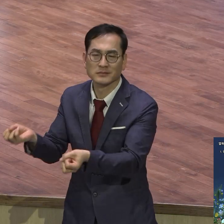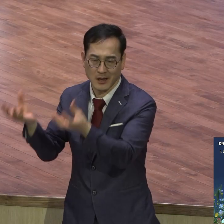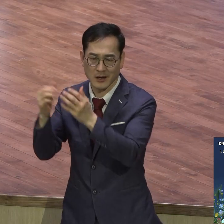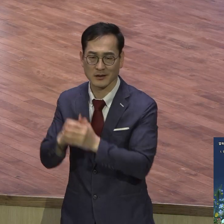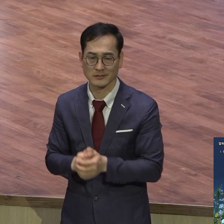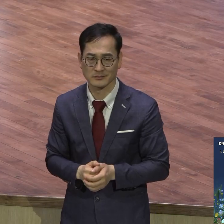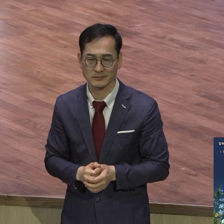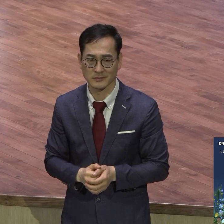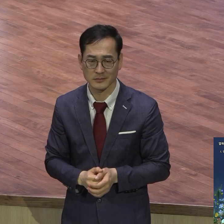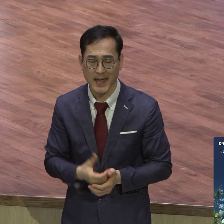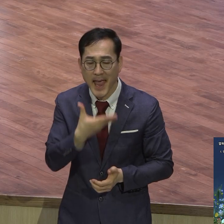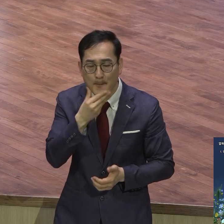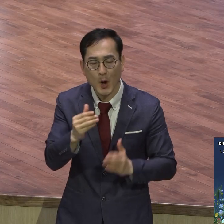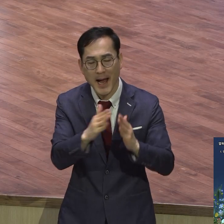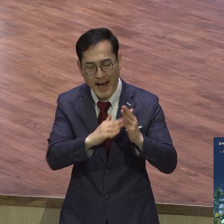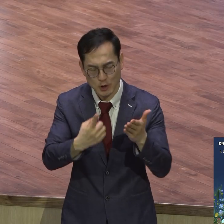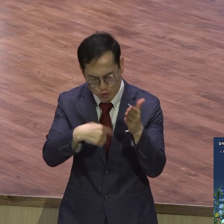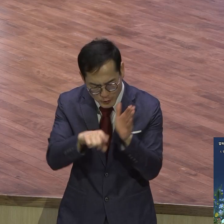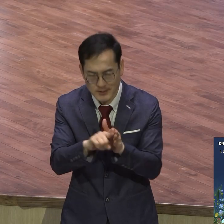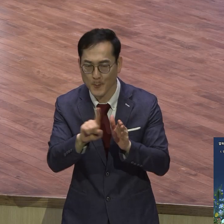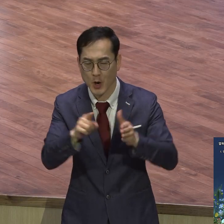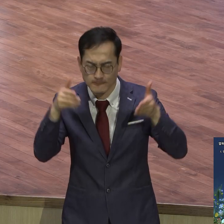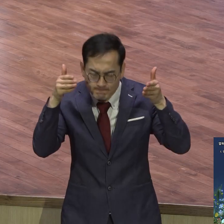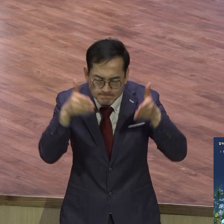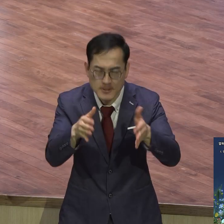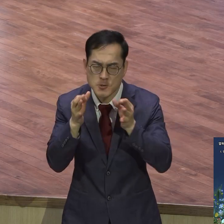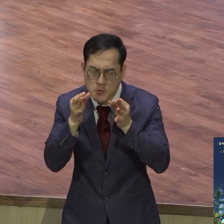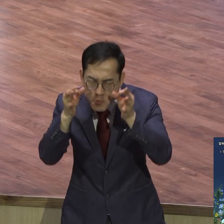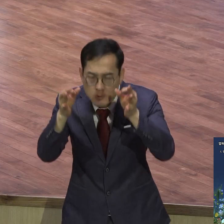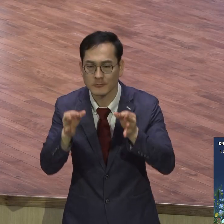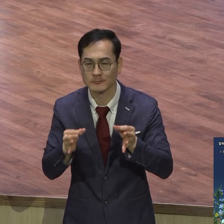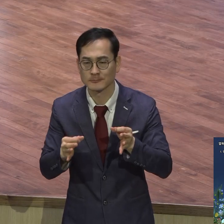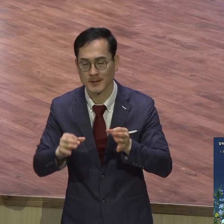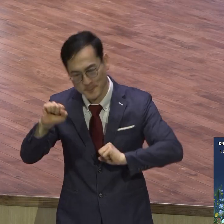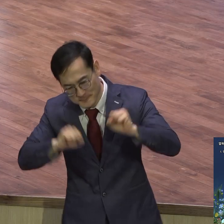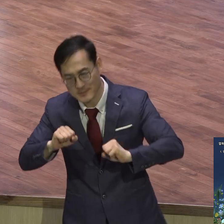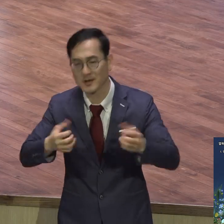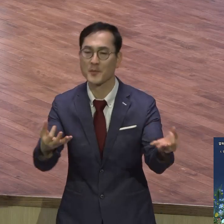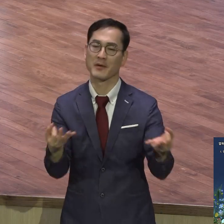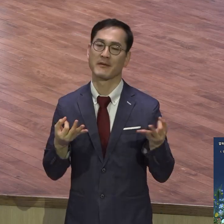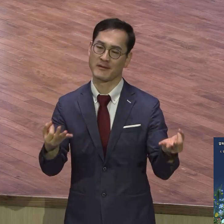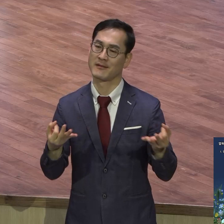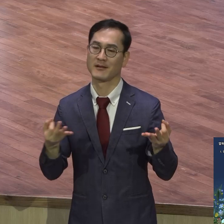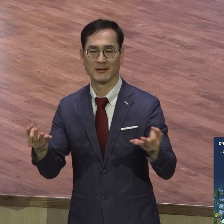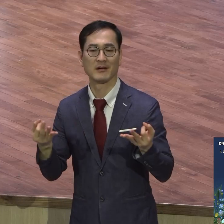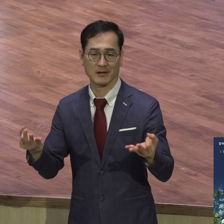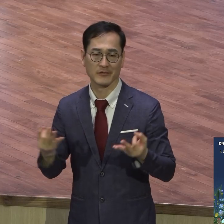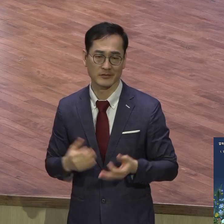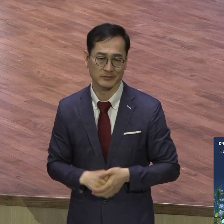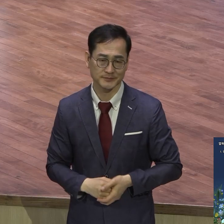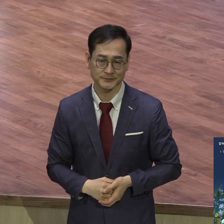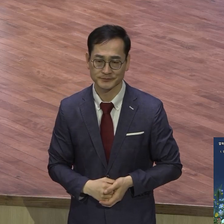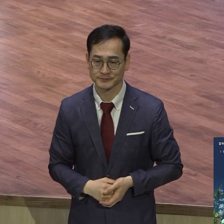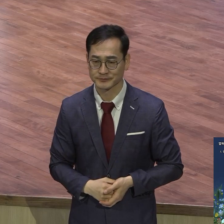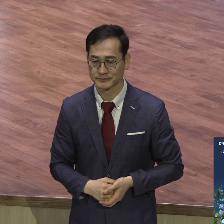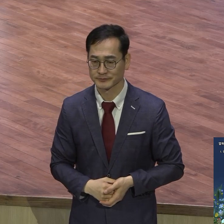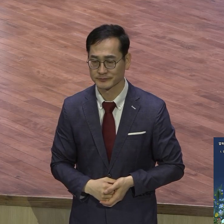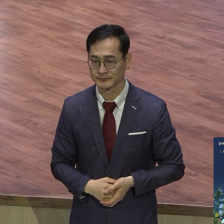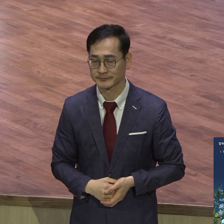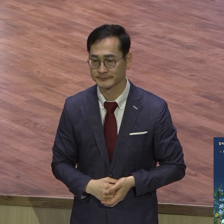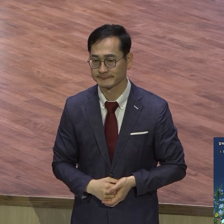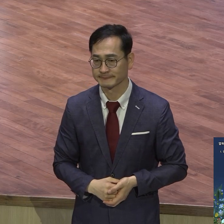가정을 만들기 위한 많은 노력을 하고 있음을 강조합니다. 특징이